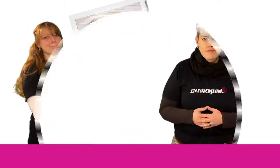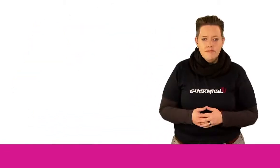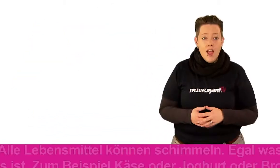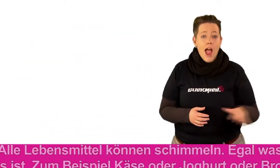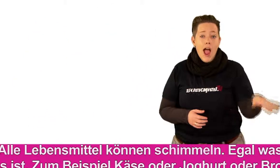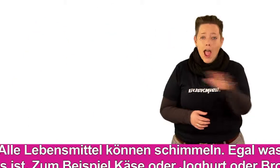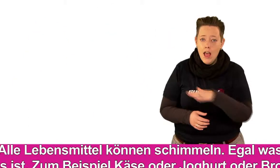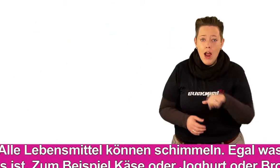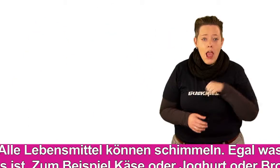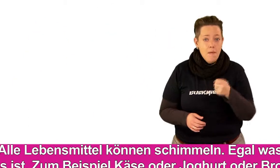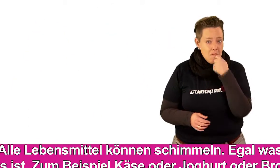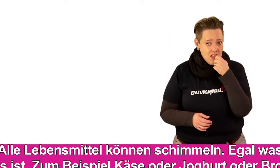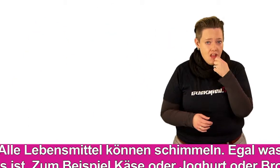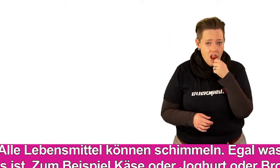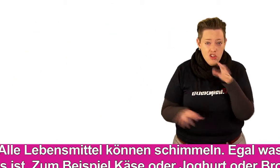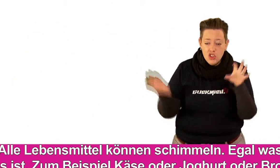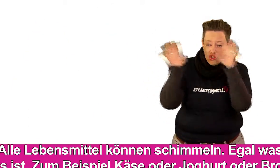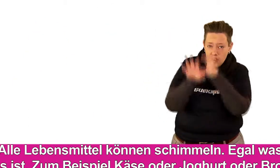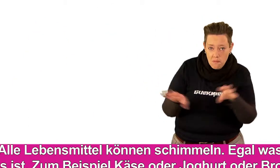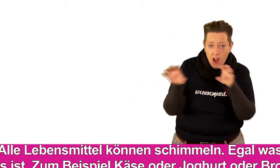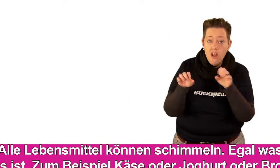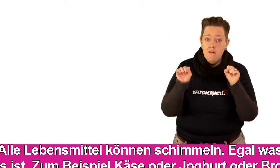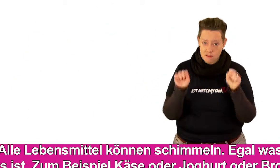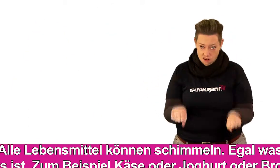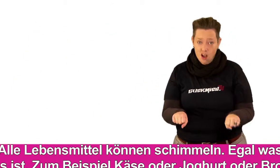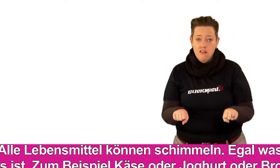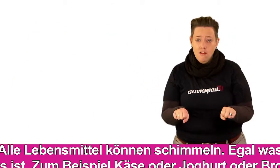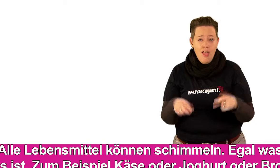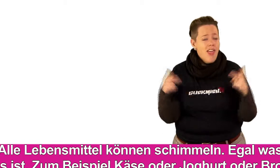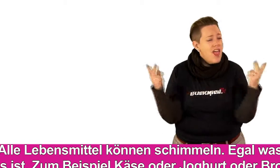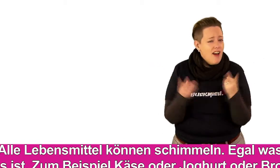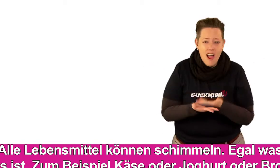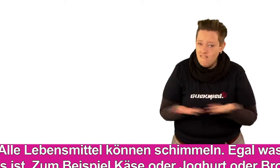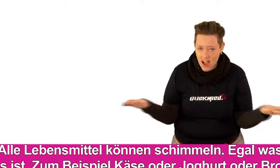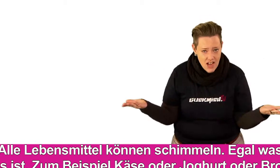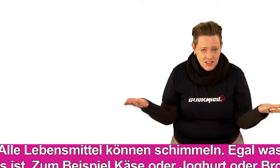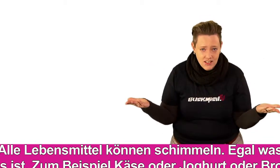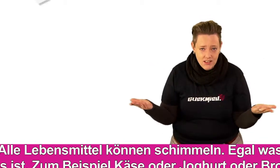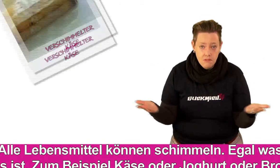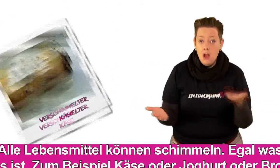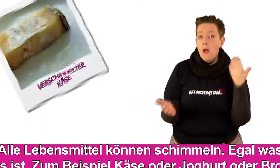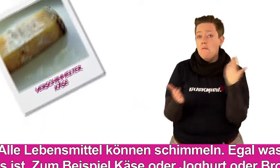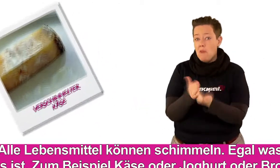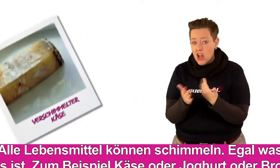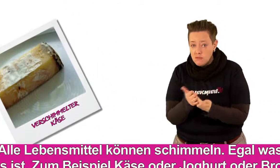Alle Lebensmittel können schimmeln, egal was es ist. Zum Beispiel